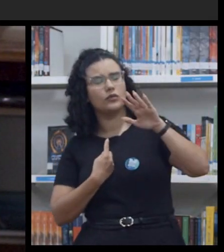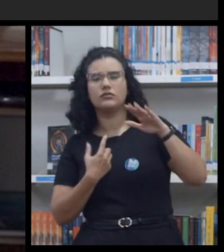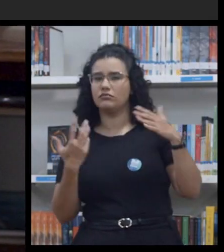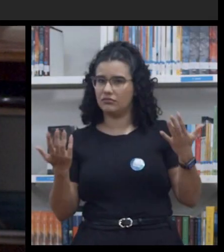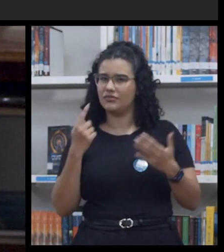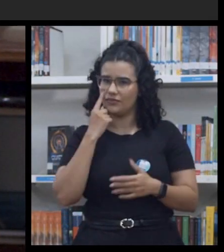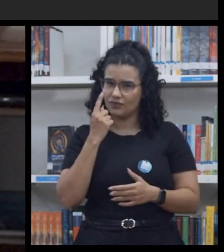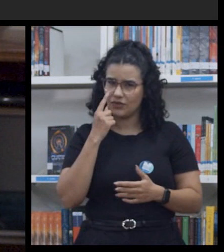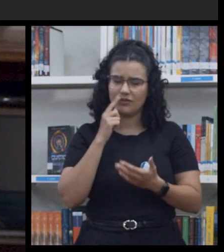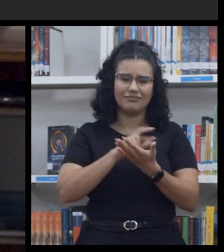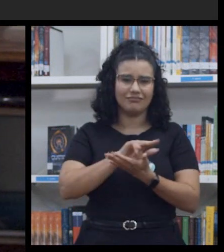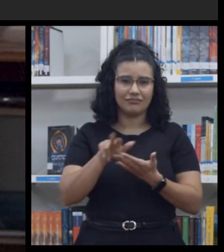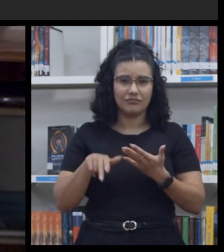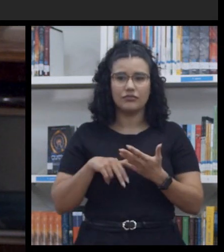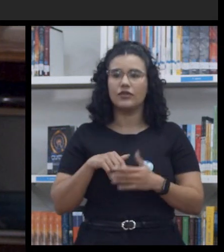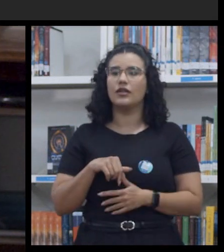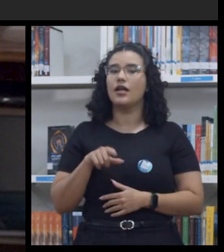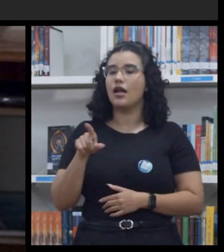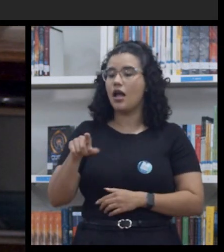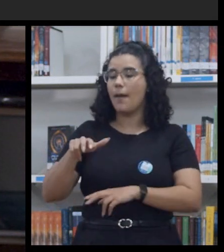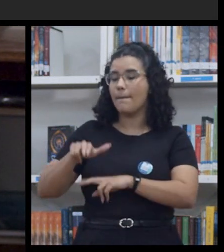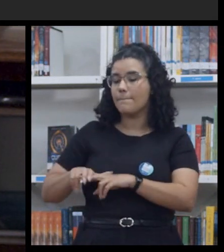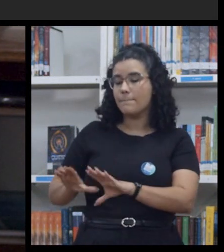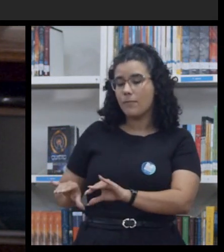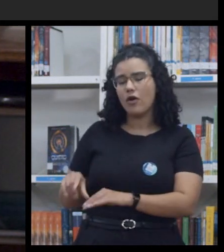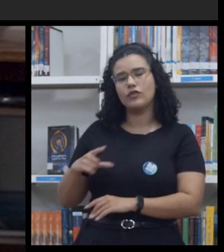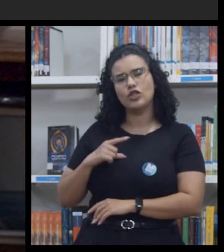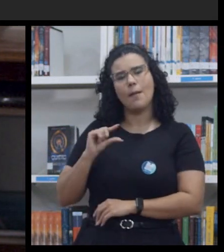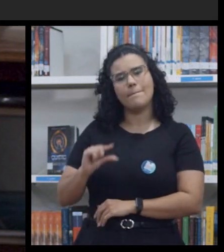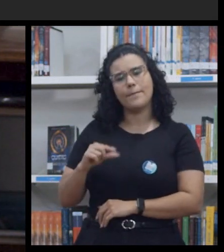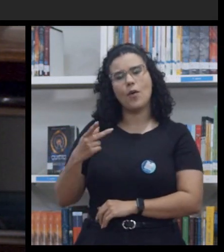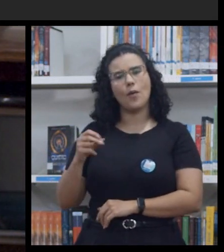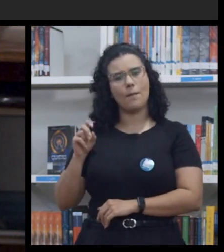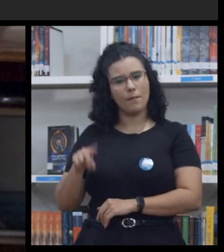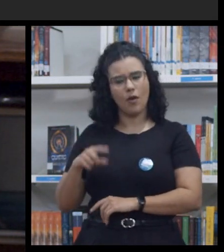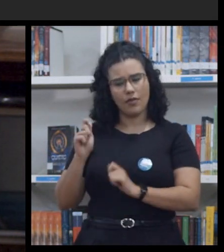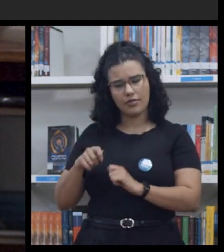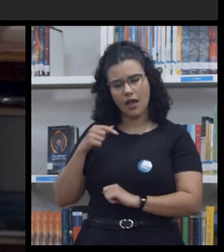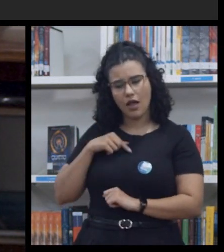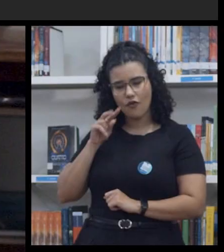isso, os móveis, eles tinham um pouco de poeira. Eu podia ver.